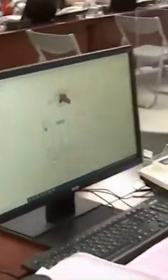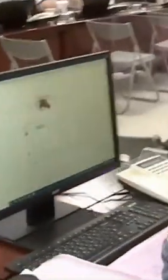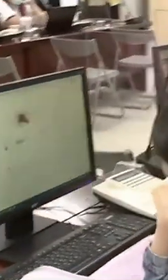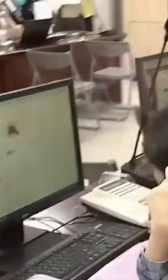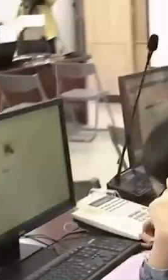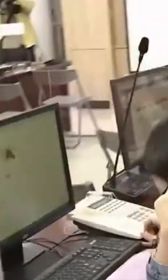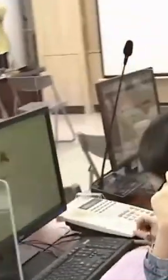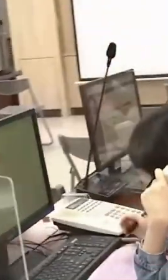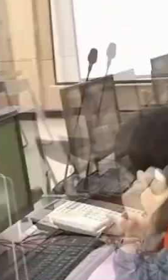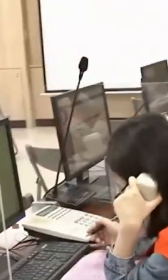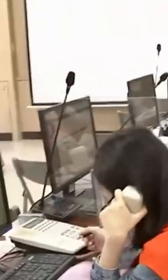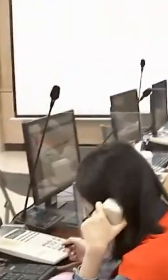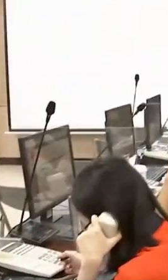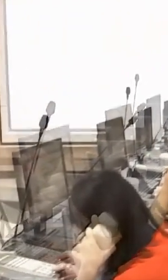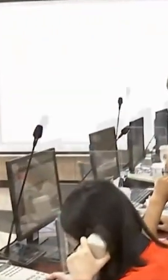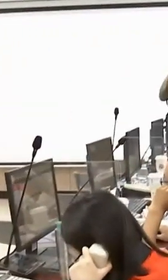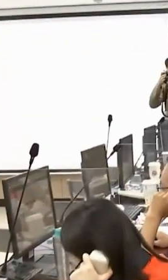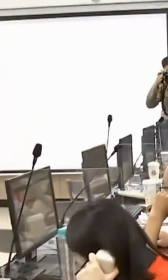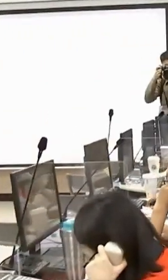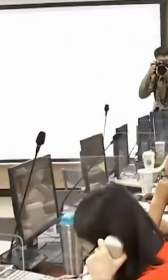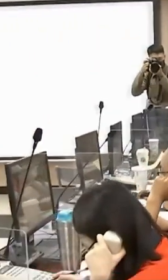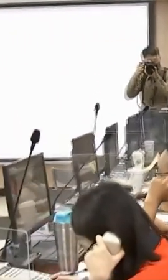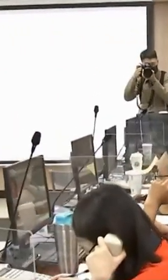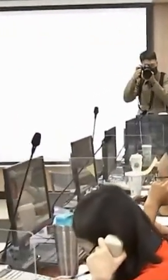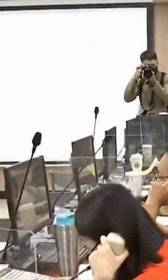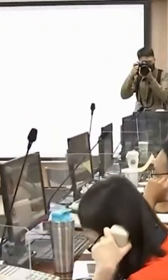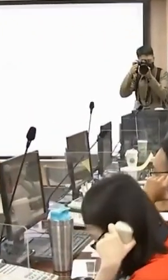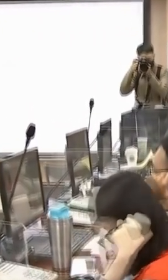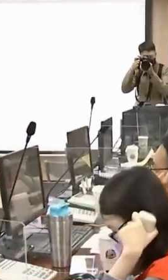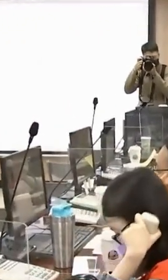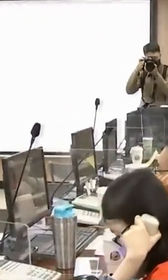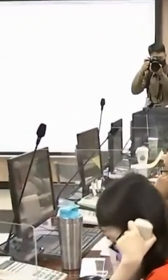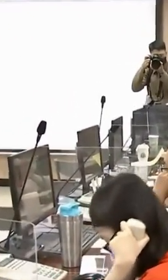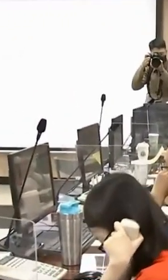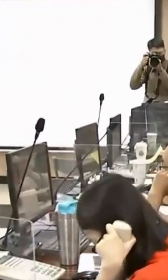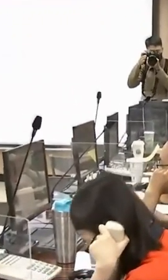去大家说都是，不是很。